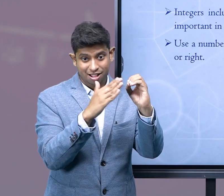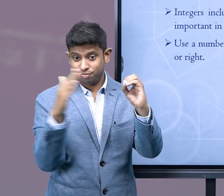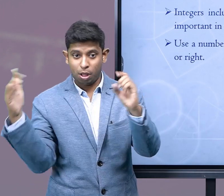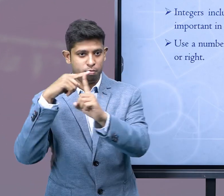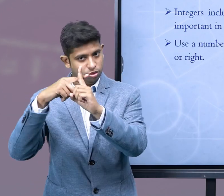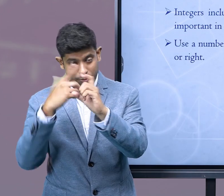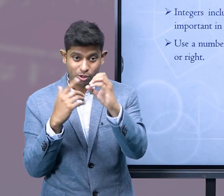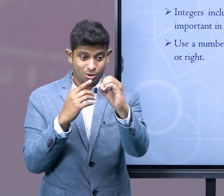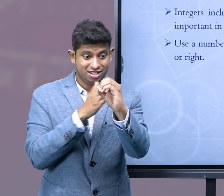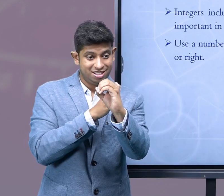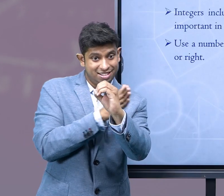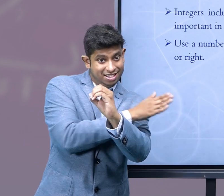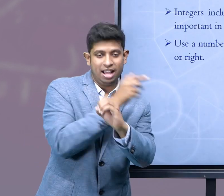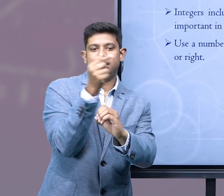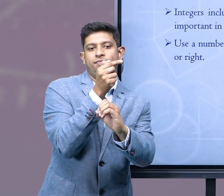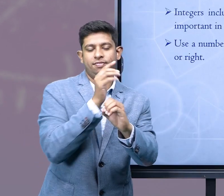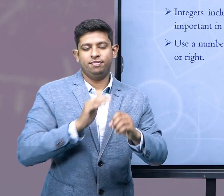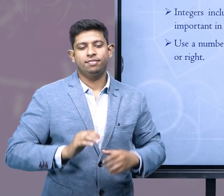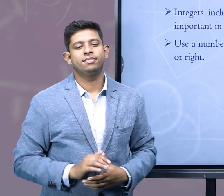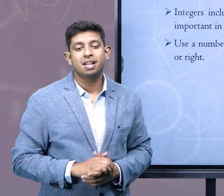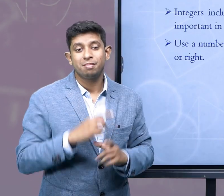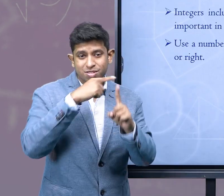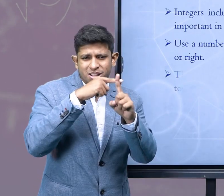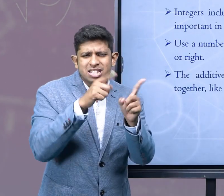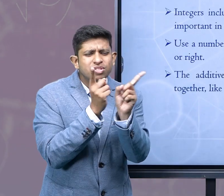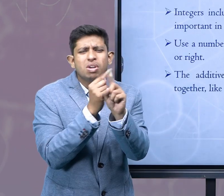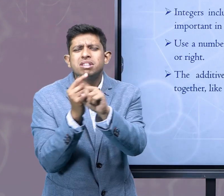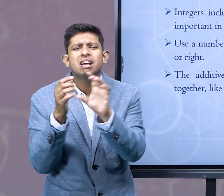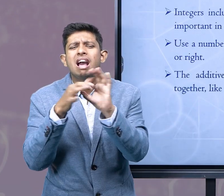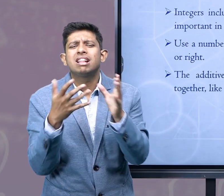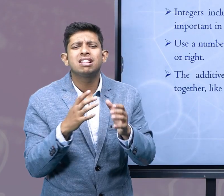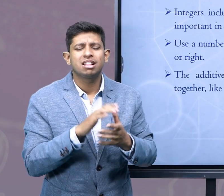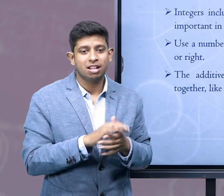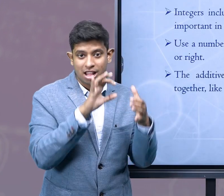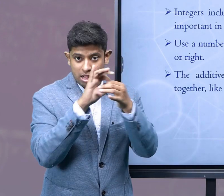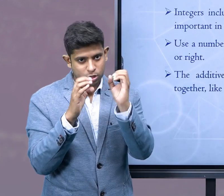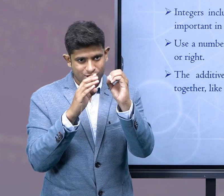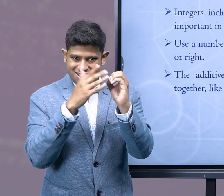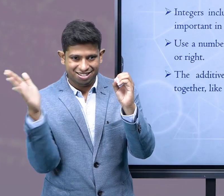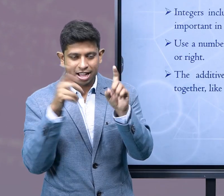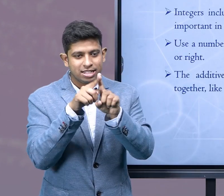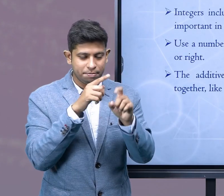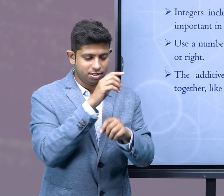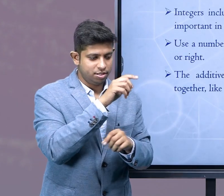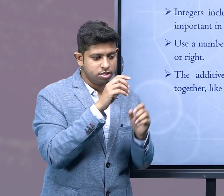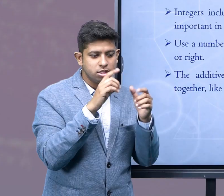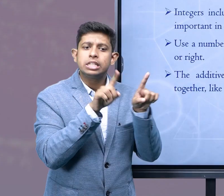करके आप आसानी से पूर्णांकों को जोड़ सकते हैं और घटा सकते हैं, बस बाई या दाई और